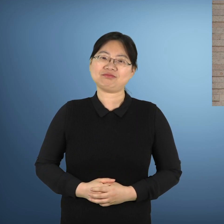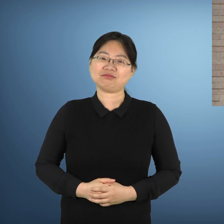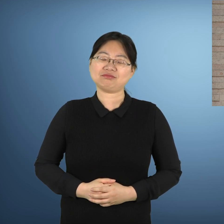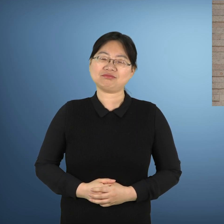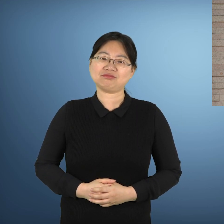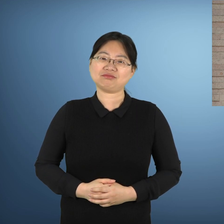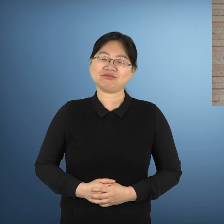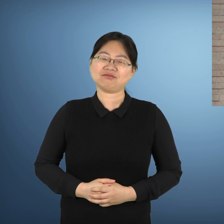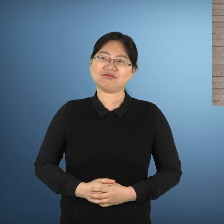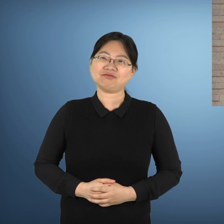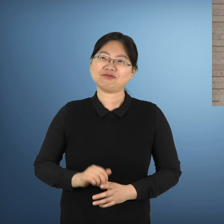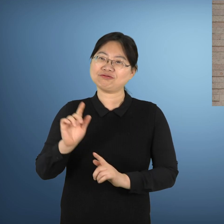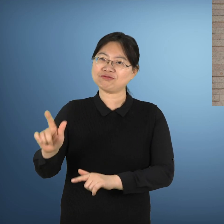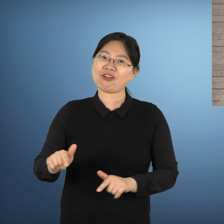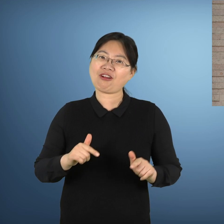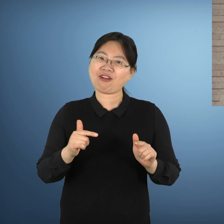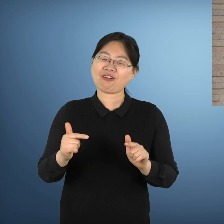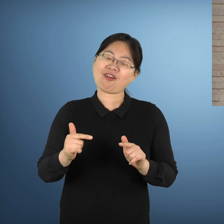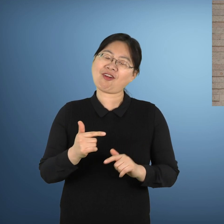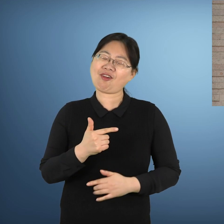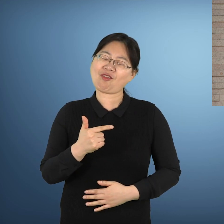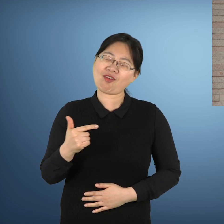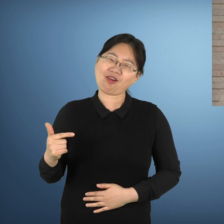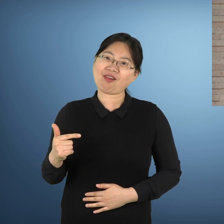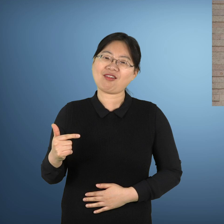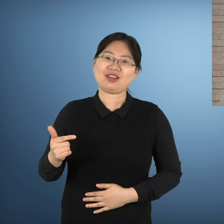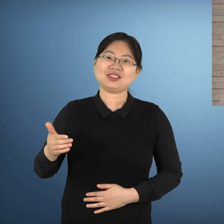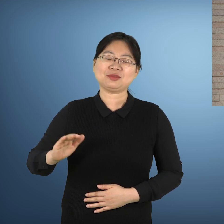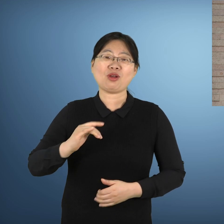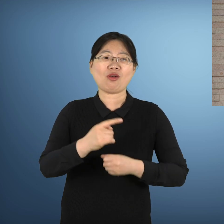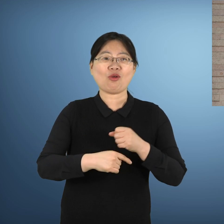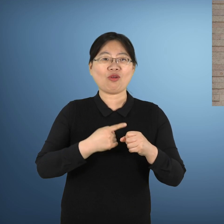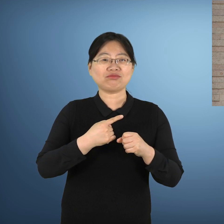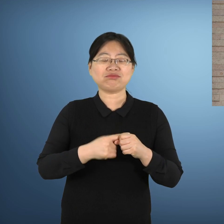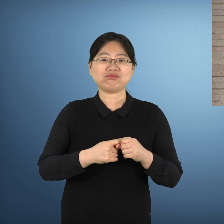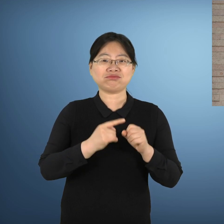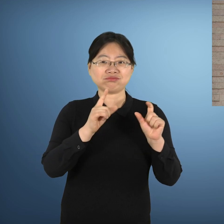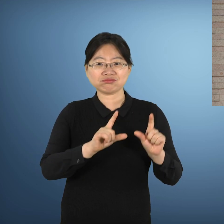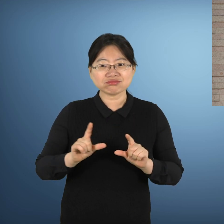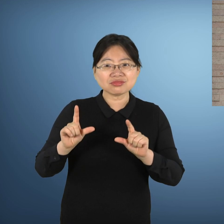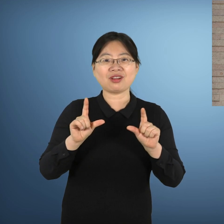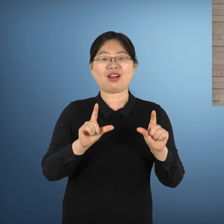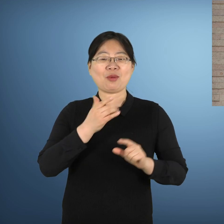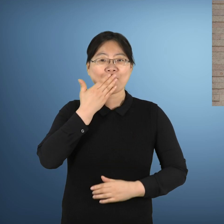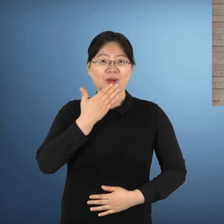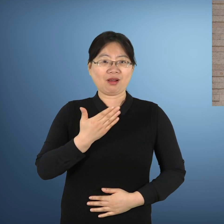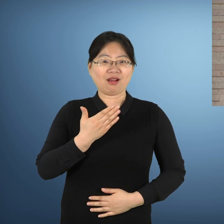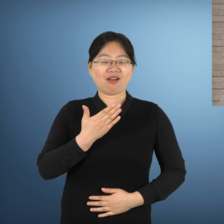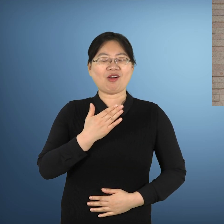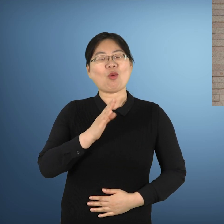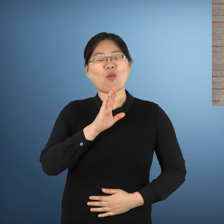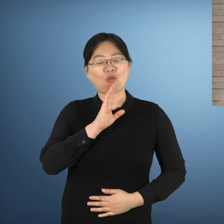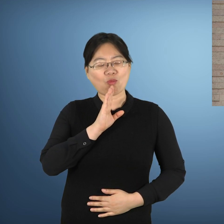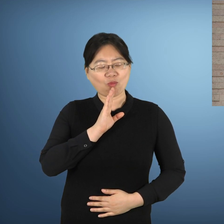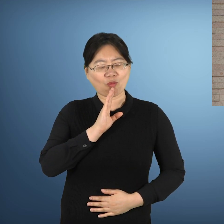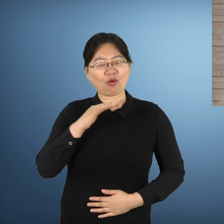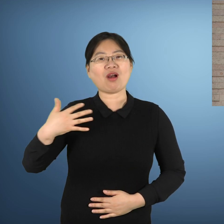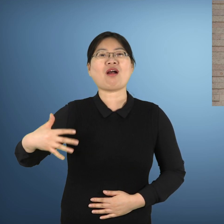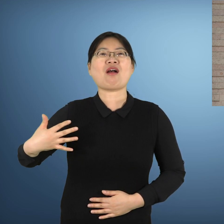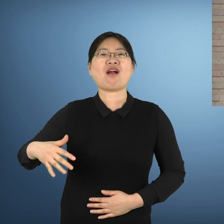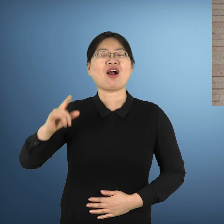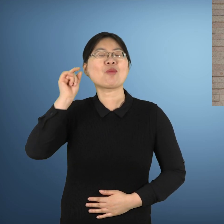하루도 엄청나지만 한 해를 건네온다는 것이 얼마나 대단한가,